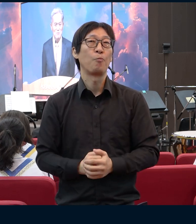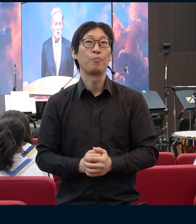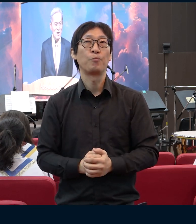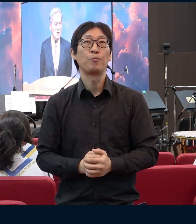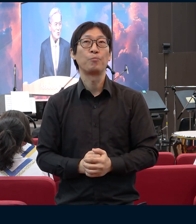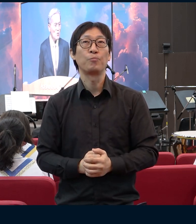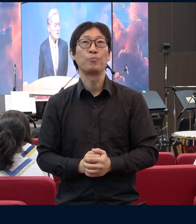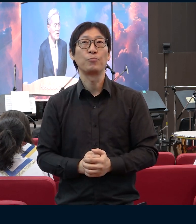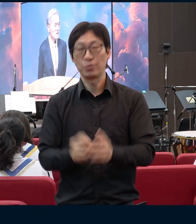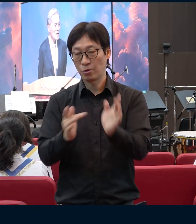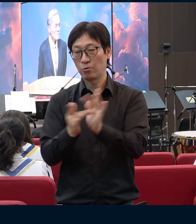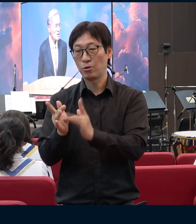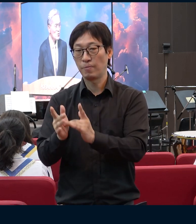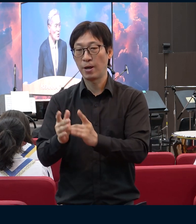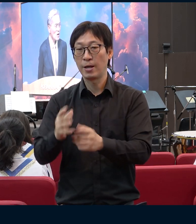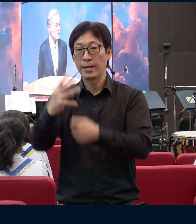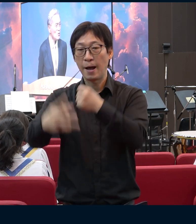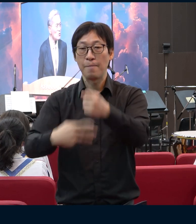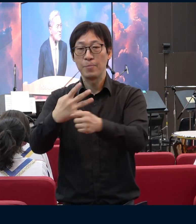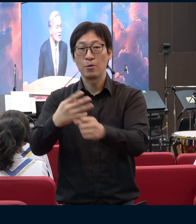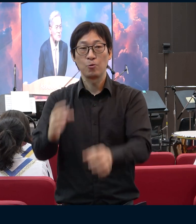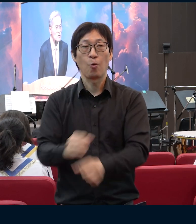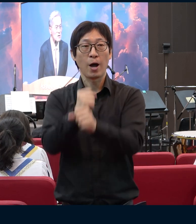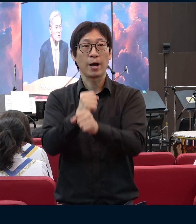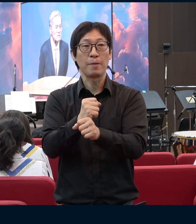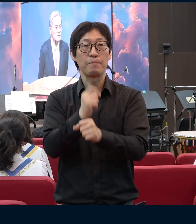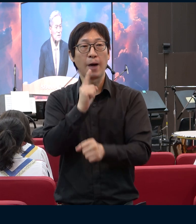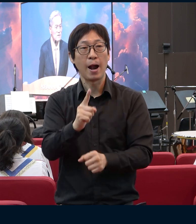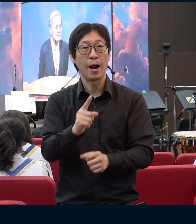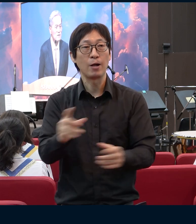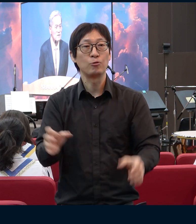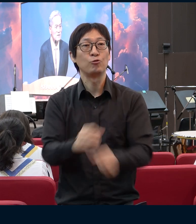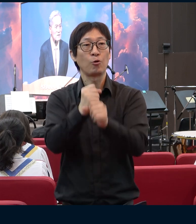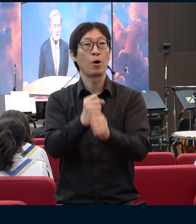예수님의 3년의 공생애를 한마디로 요약하면 어떻게 말할 수 있을까요?